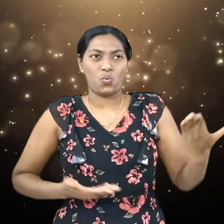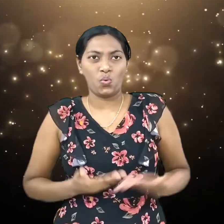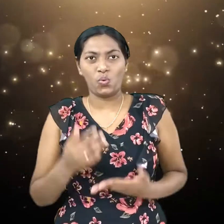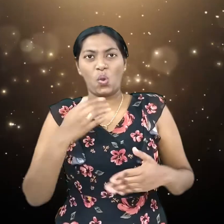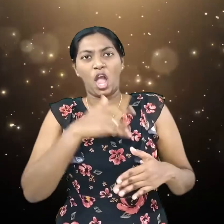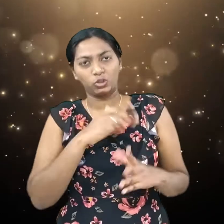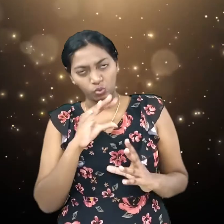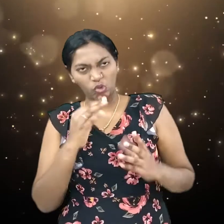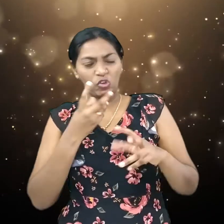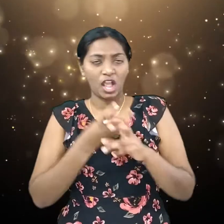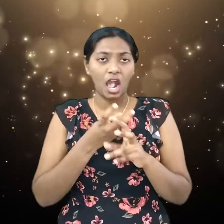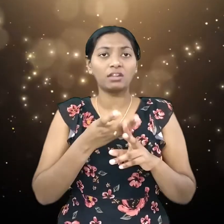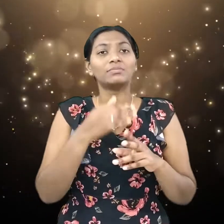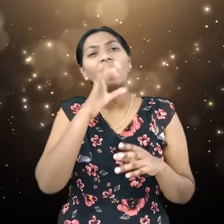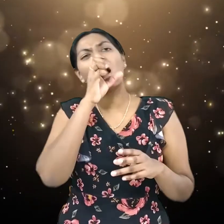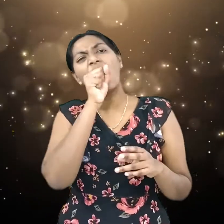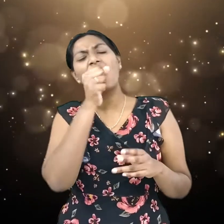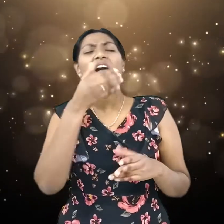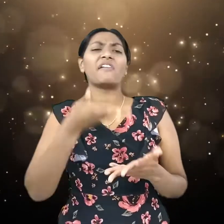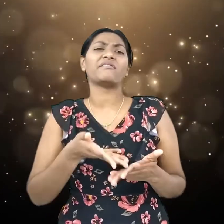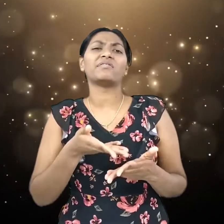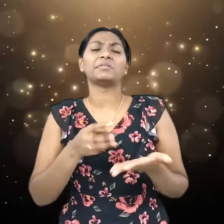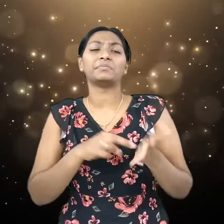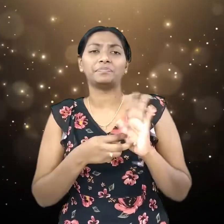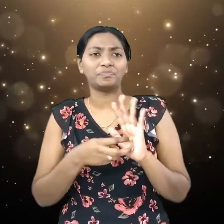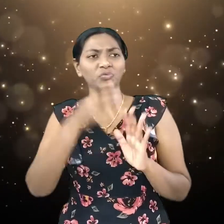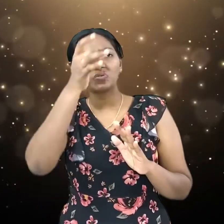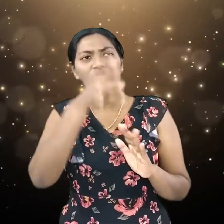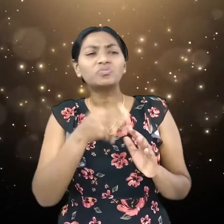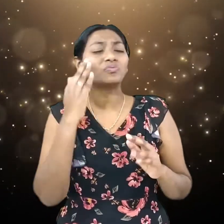लड़का 10 साल में कैसा दिखेगा वो क्या है, गुप्त।